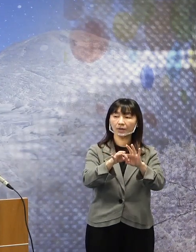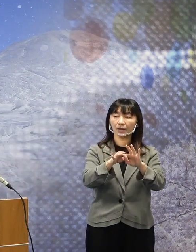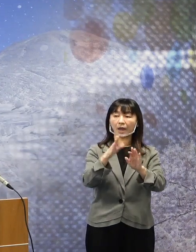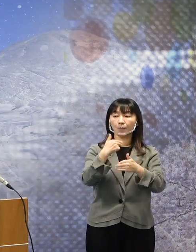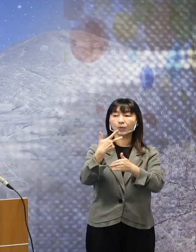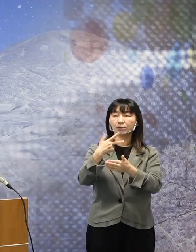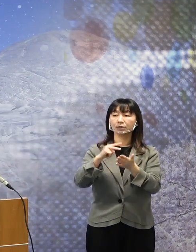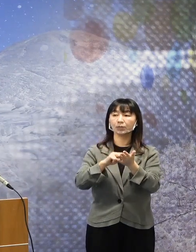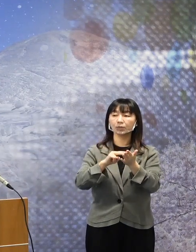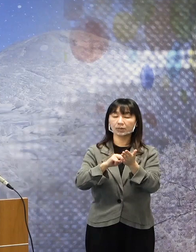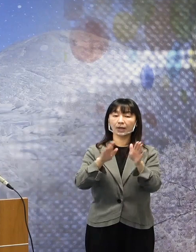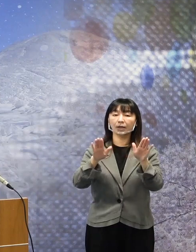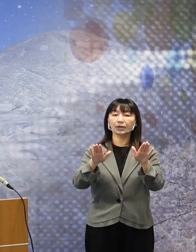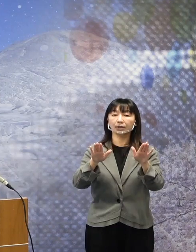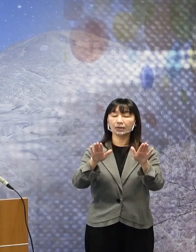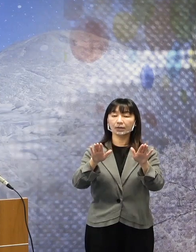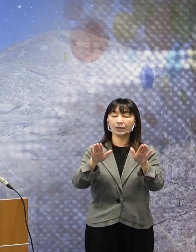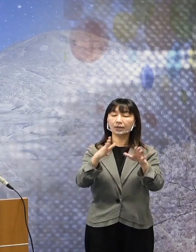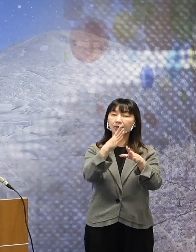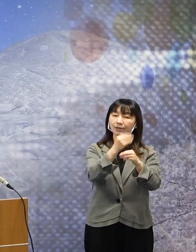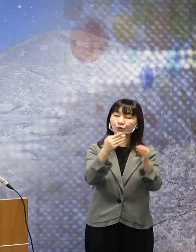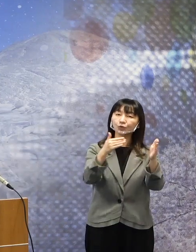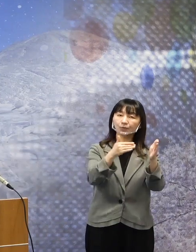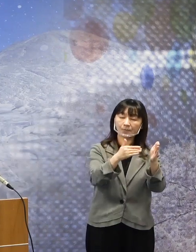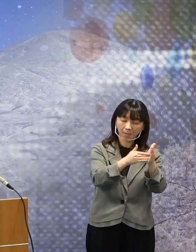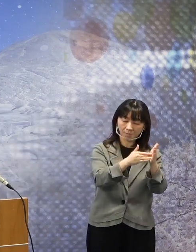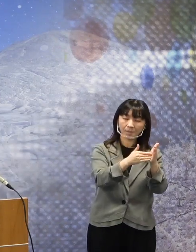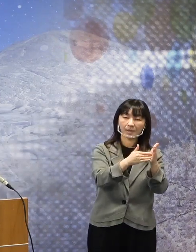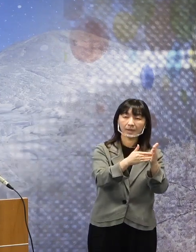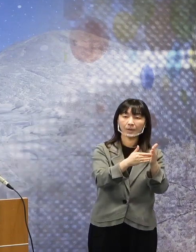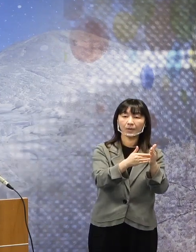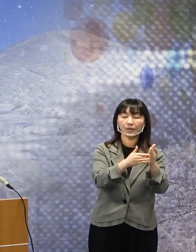としては、現時点でいつぐらいまでの年度に、